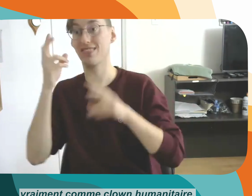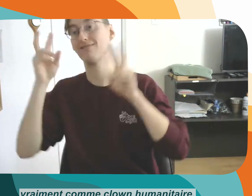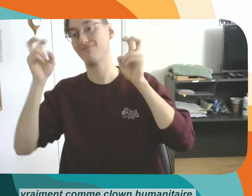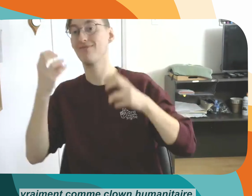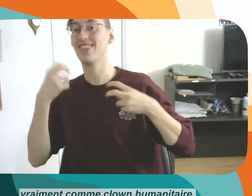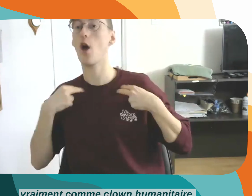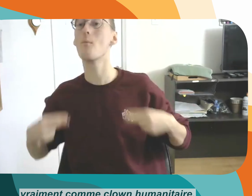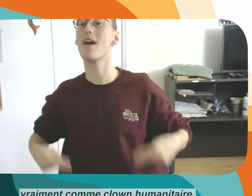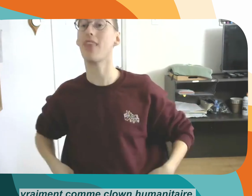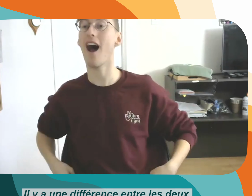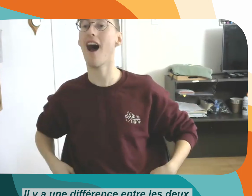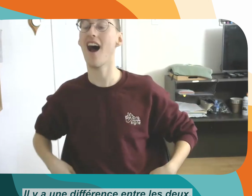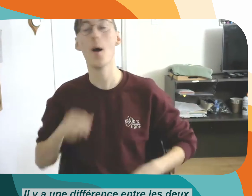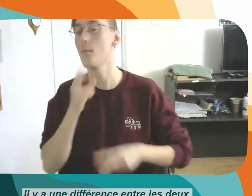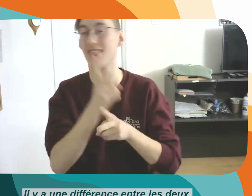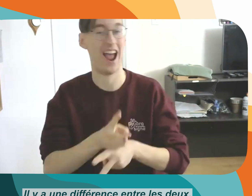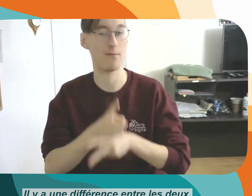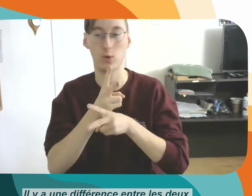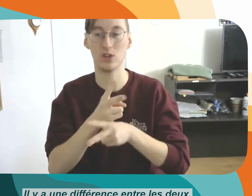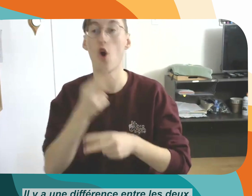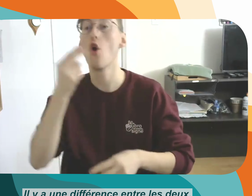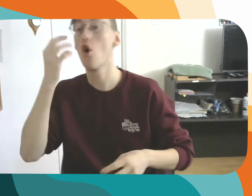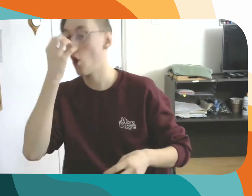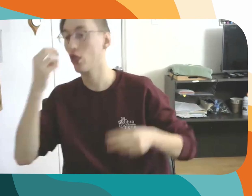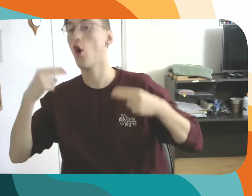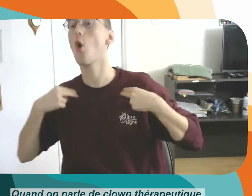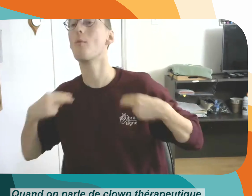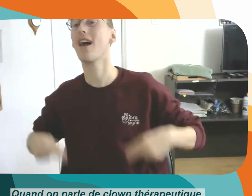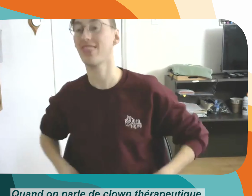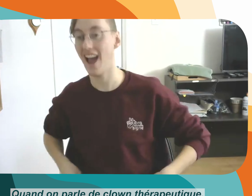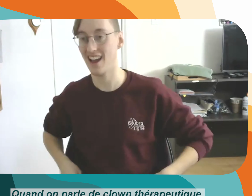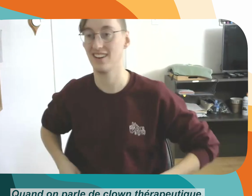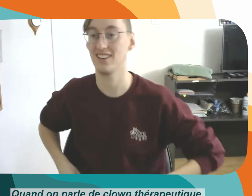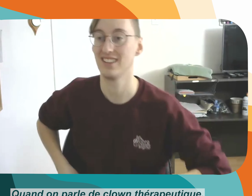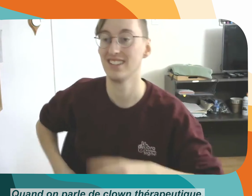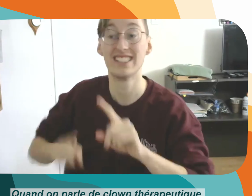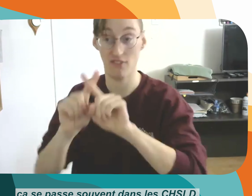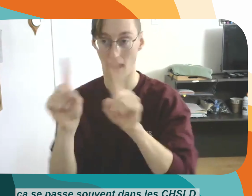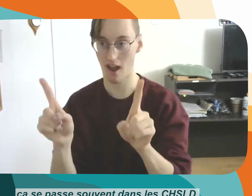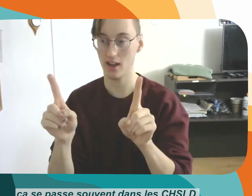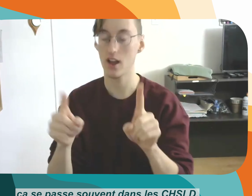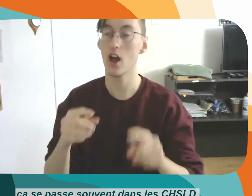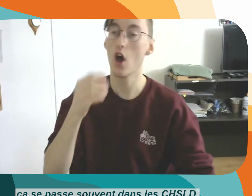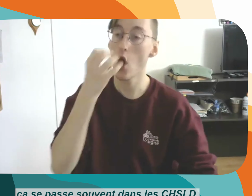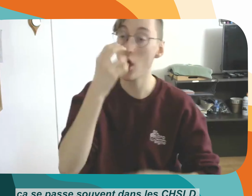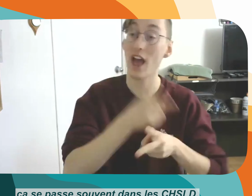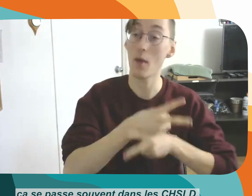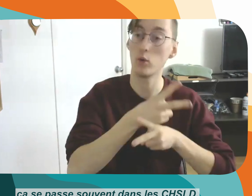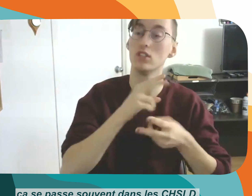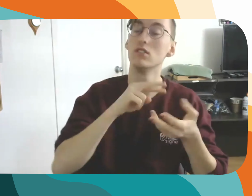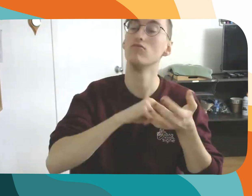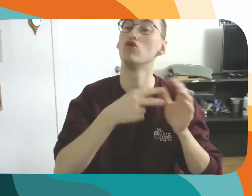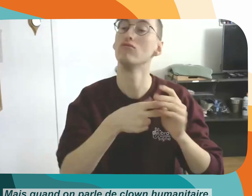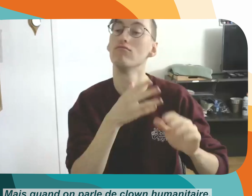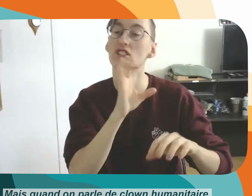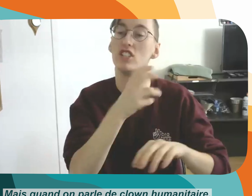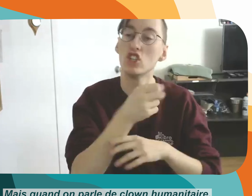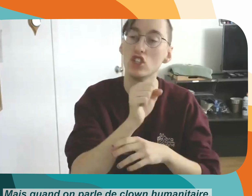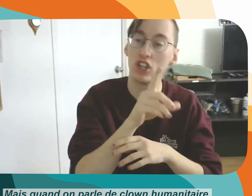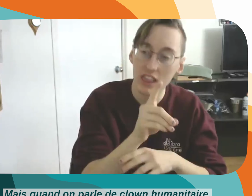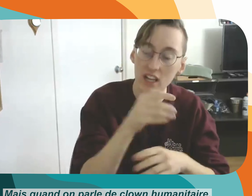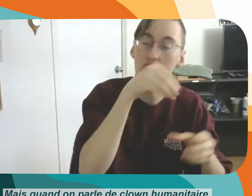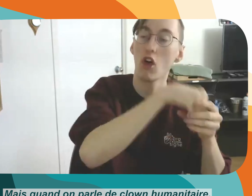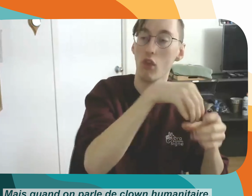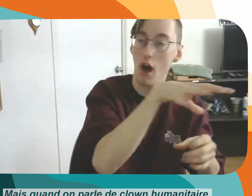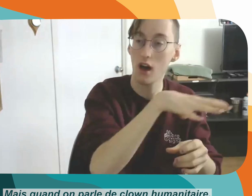comme clown humanitaire. Il a une différence entre les deux. Quand on parle de clown thérapeutique, ça se passe souvent dans les CHSLD. Mais quand on